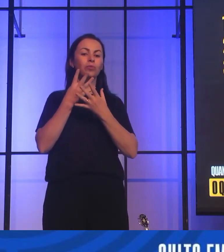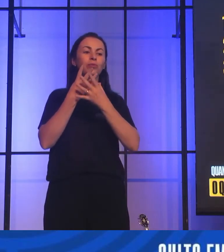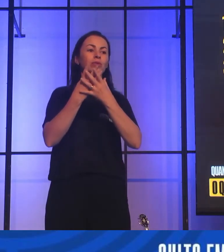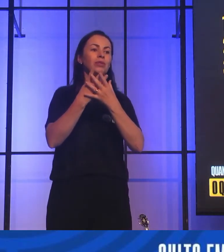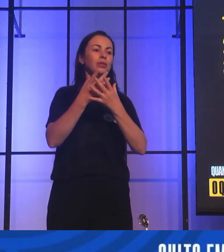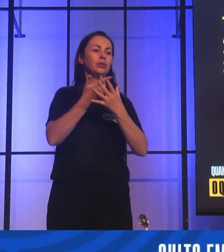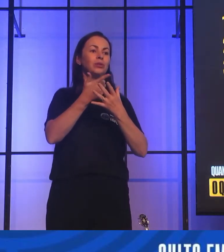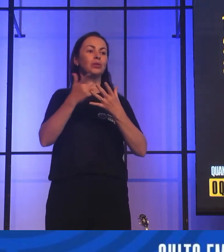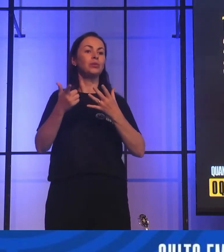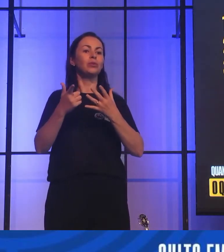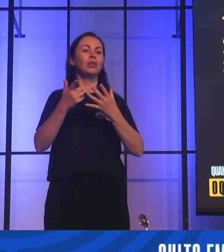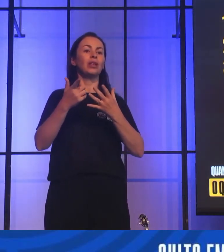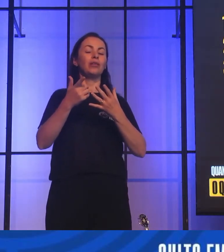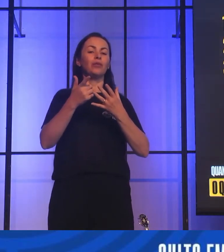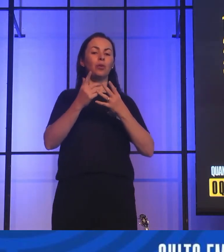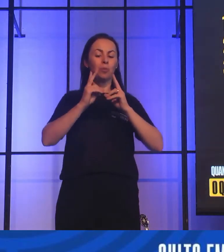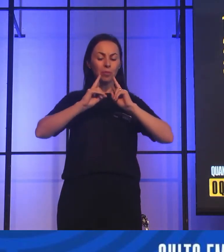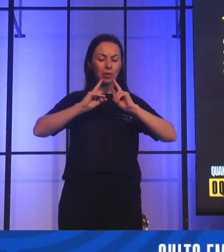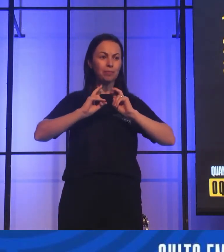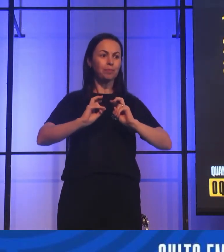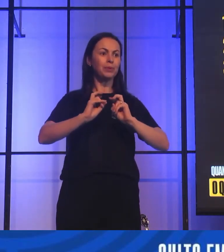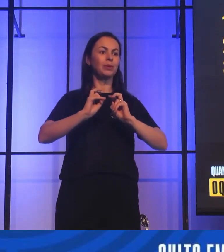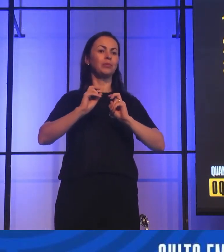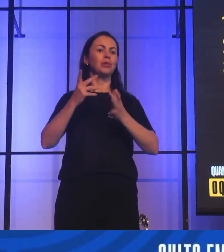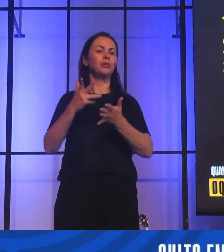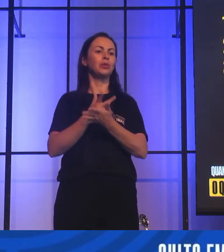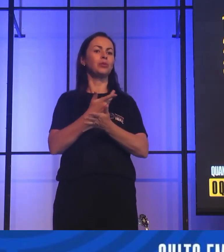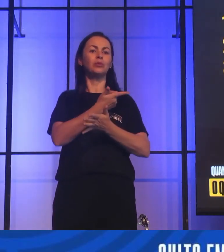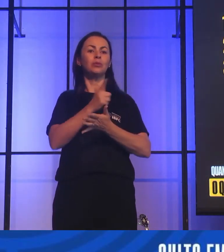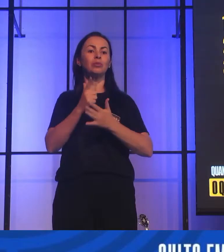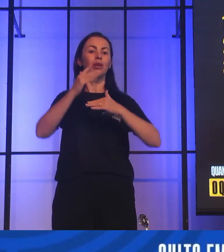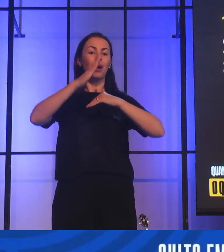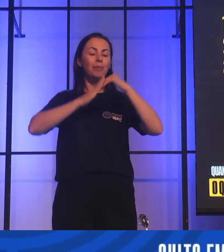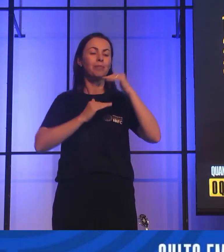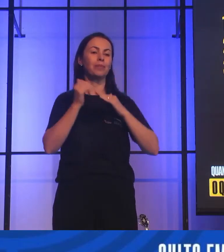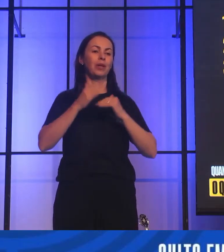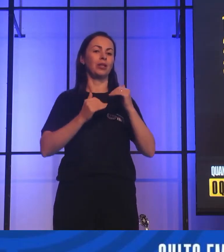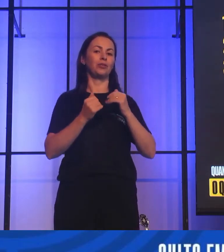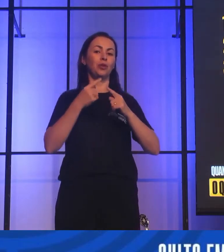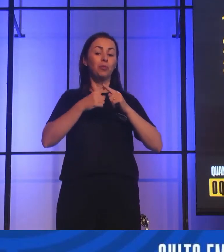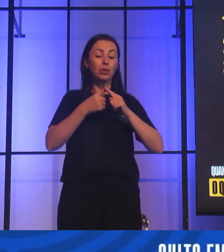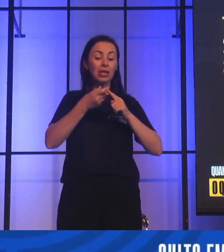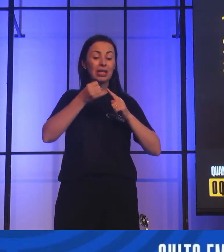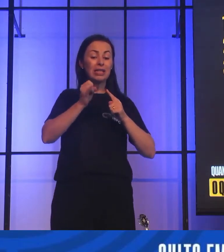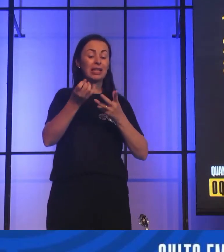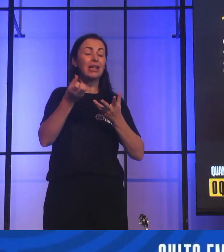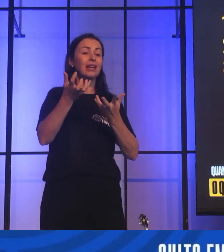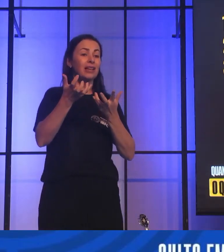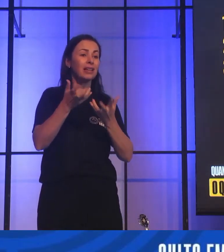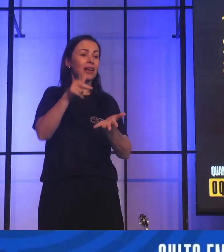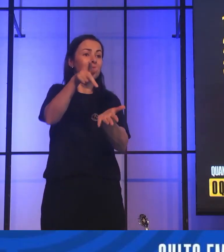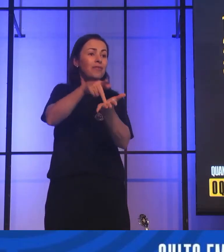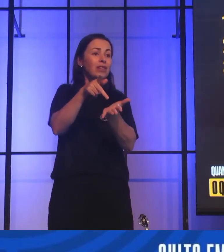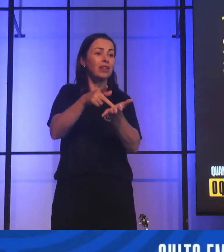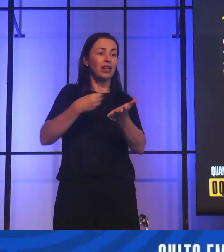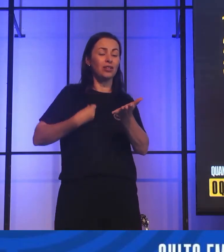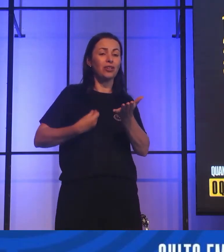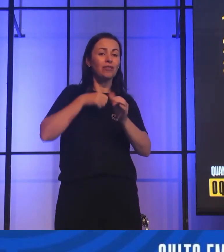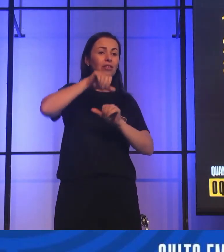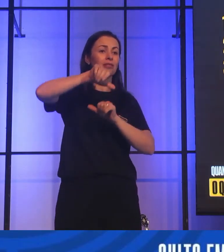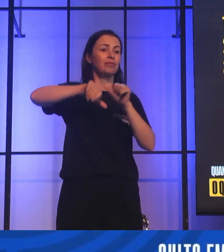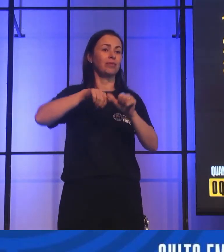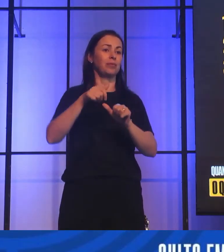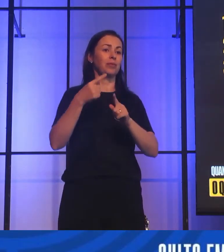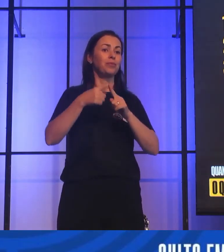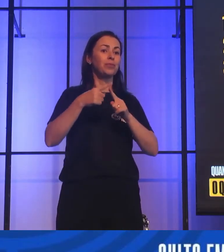um cair em si, não houve uma atitude. Se você quer realmente que a sua vida seja mudada,